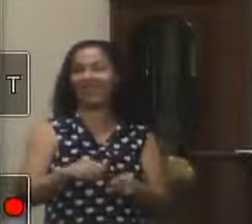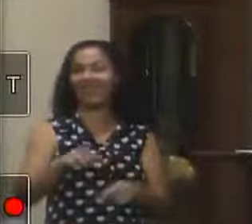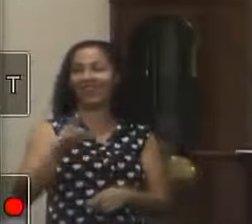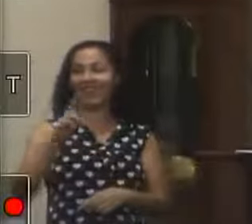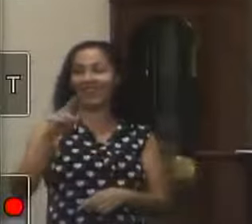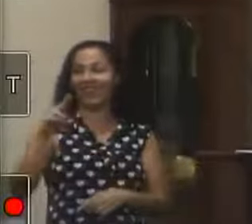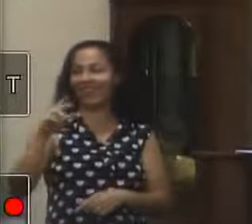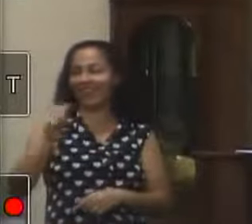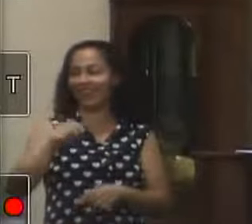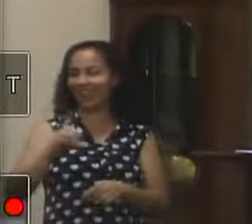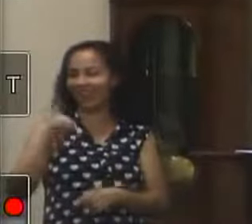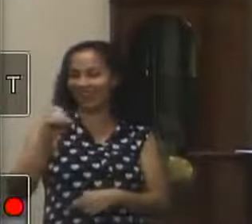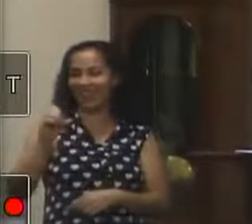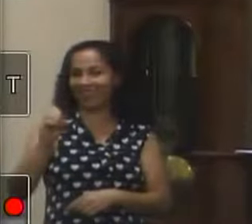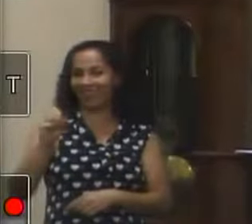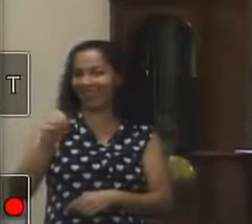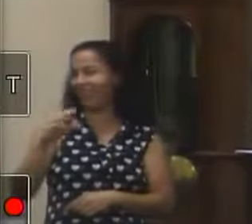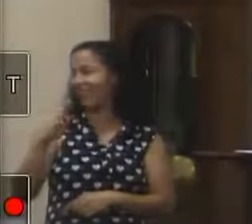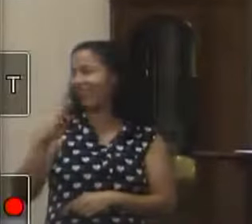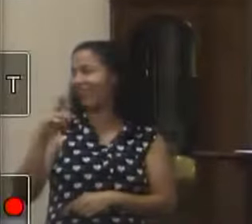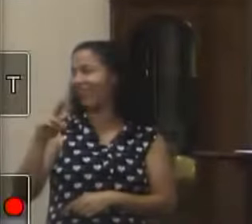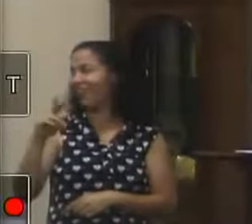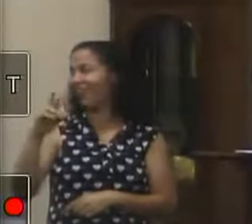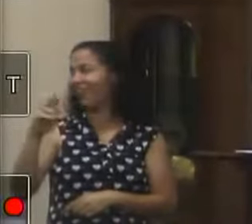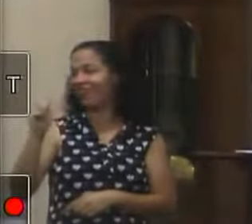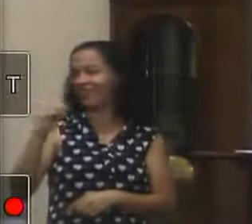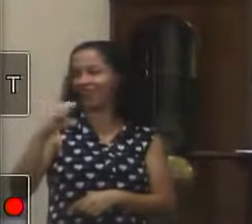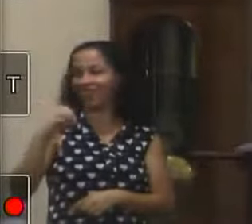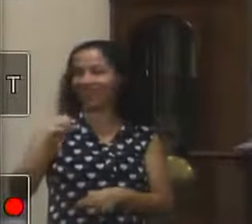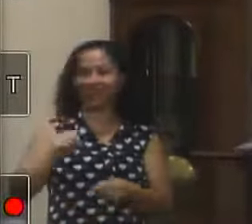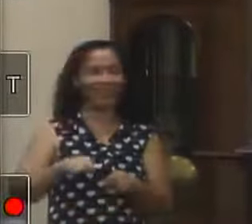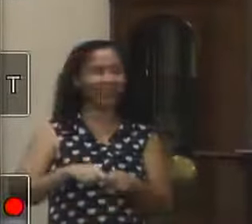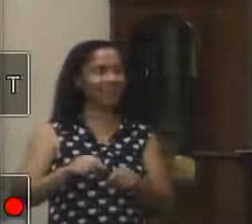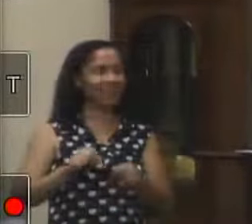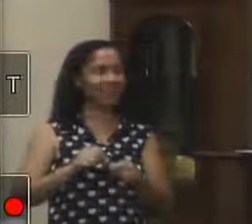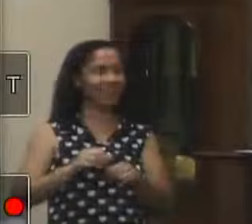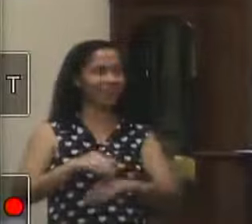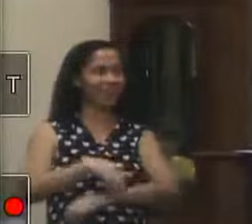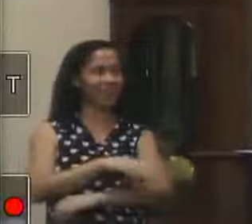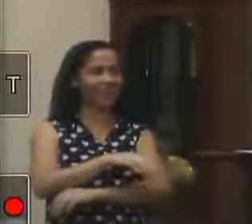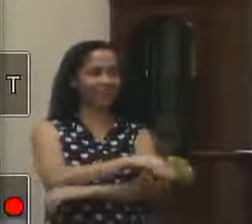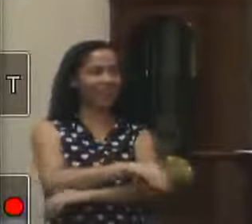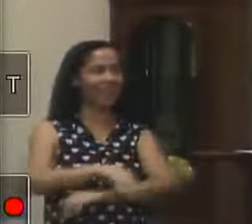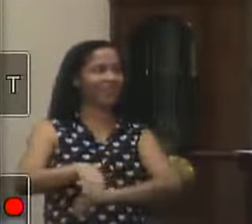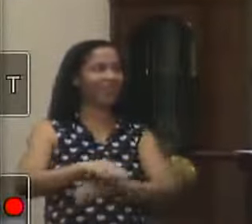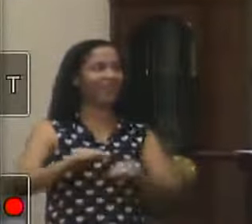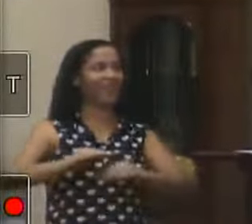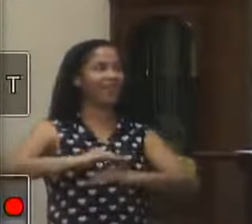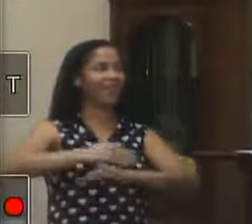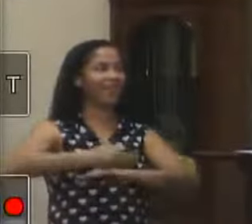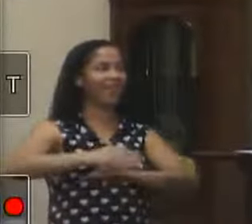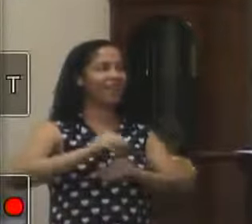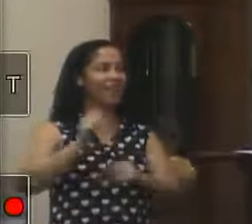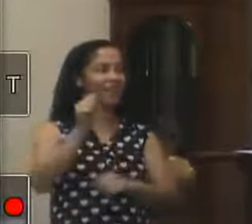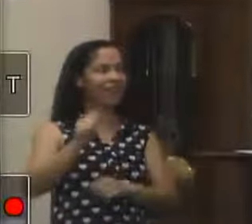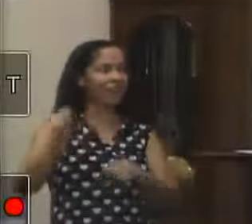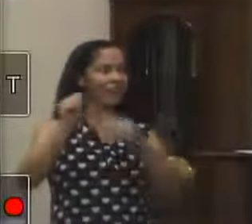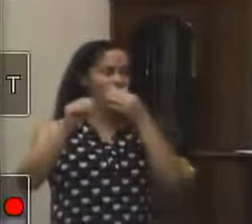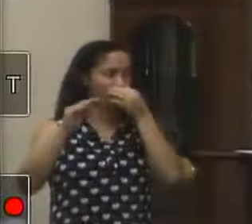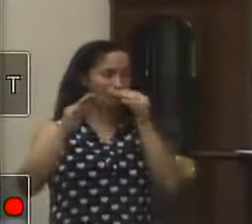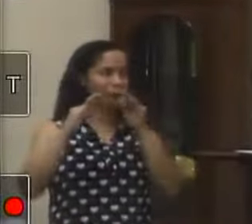Buracos, e aquela rua é demais. E aqueles quebra-mola também, que foram feitos também, época de associação de